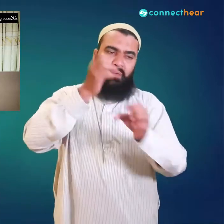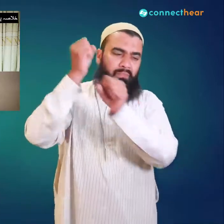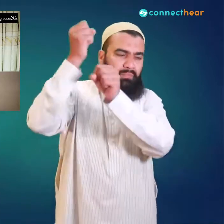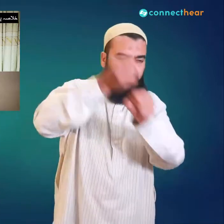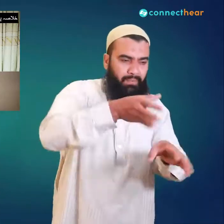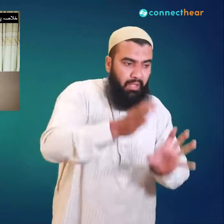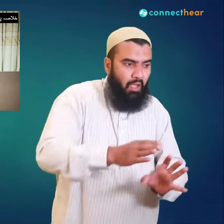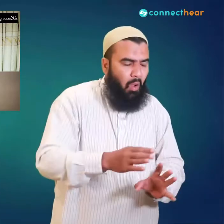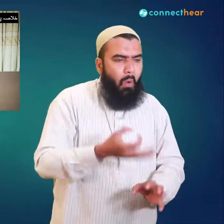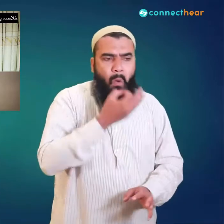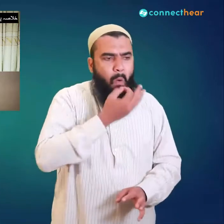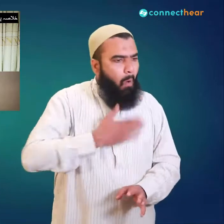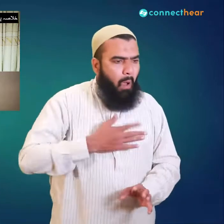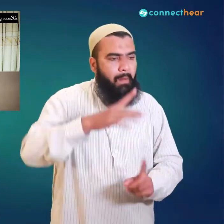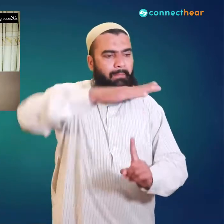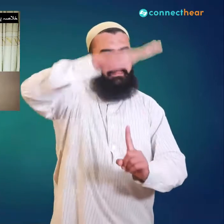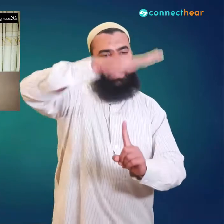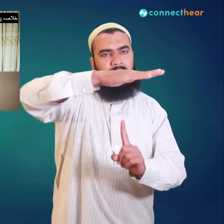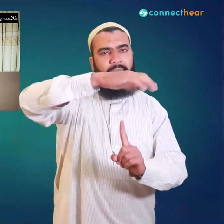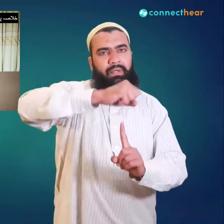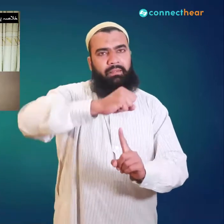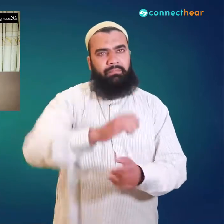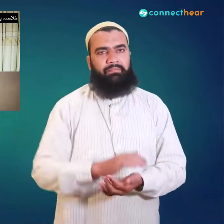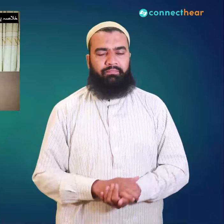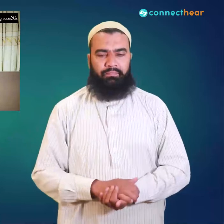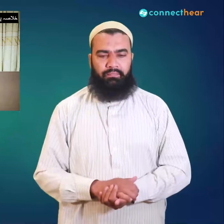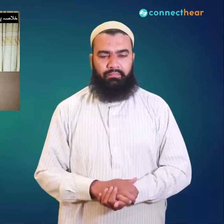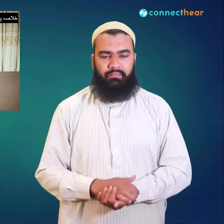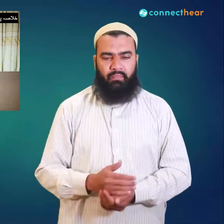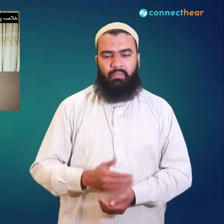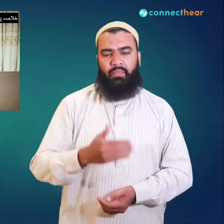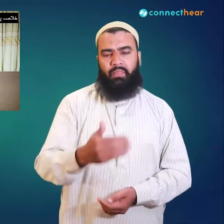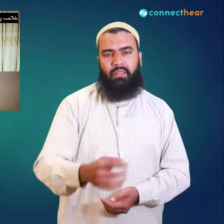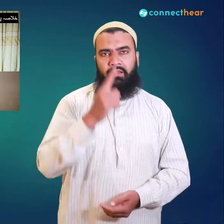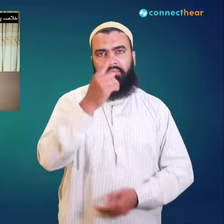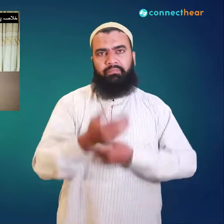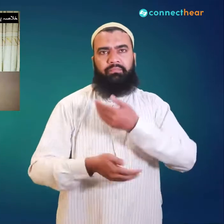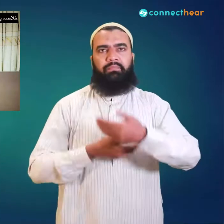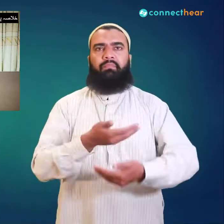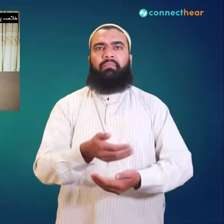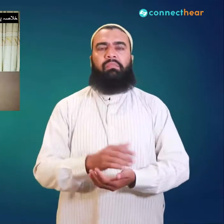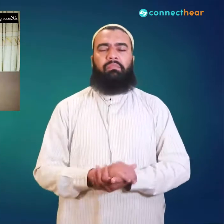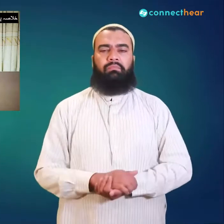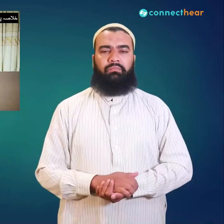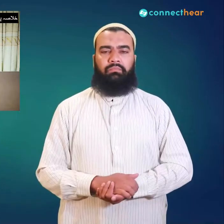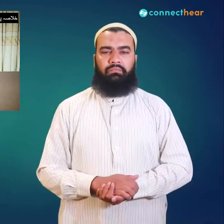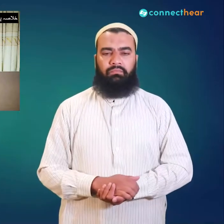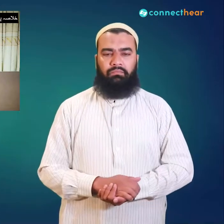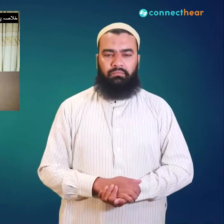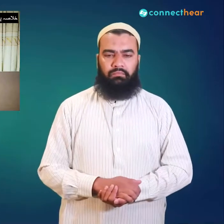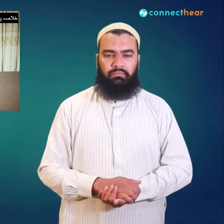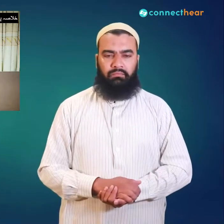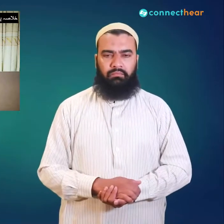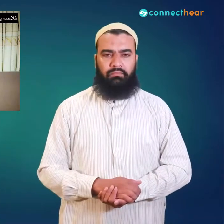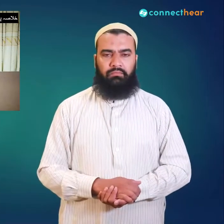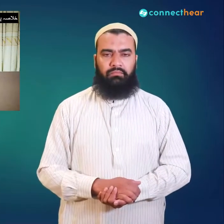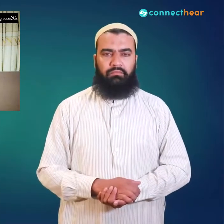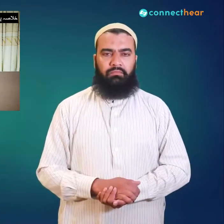گیا۔ رکوع نمبر 4، آیت نمبر 60۔ وَأَعِدُّوا لَهُم مَّا اسْتَطَعْتُم